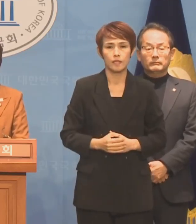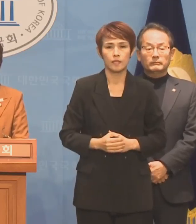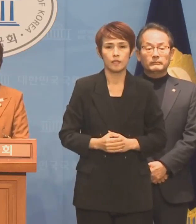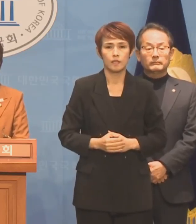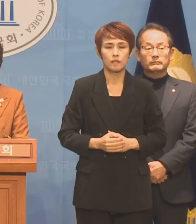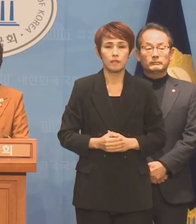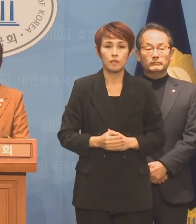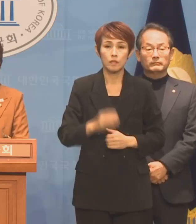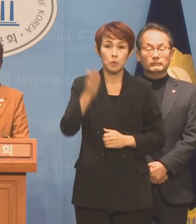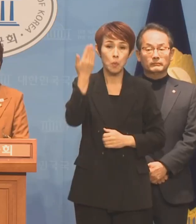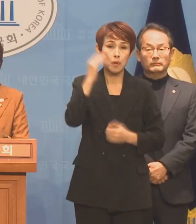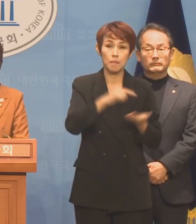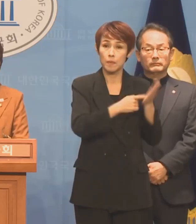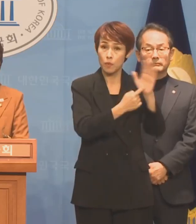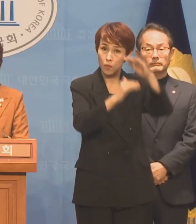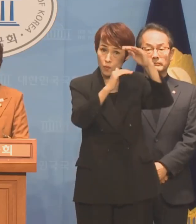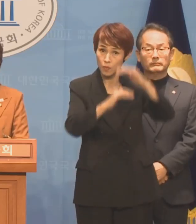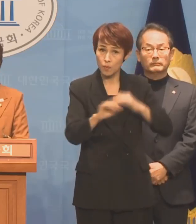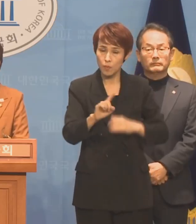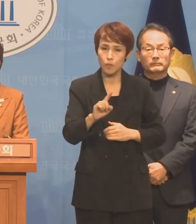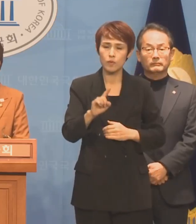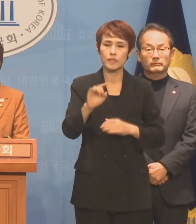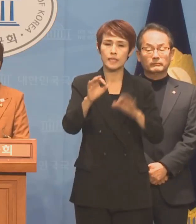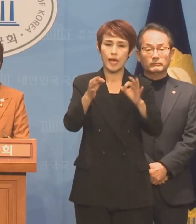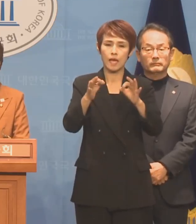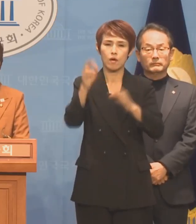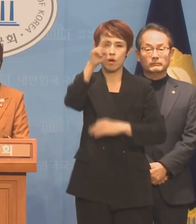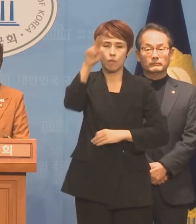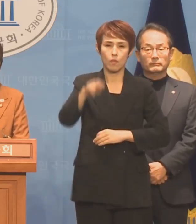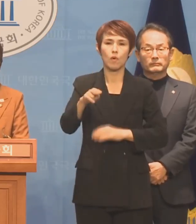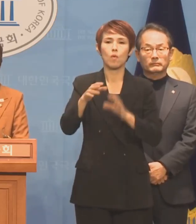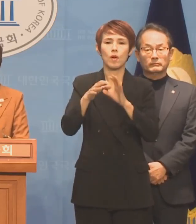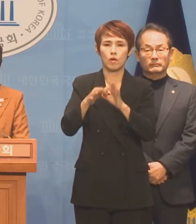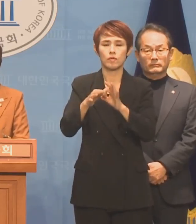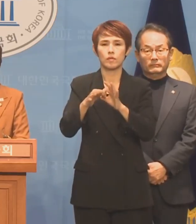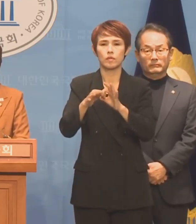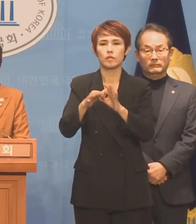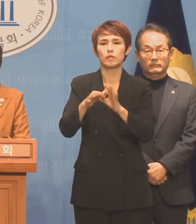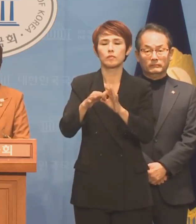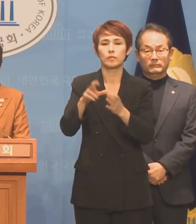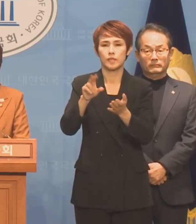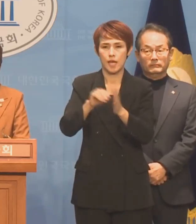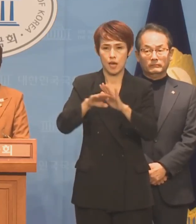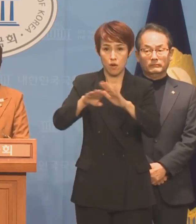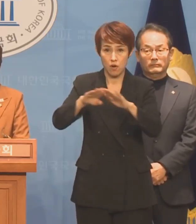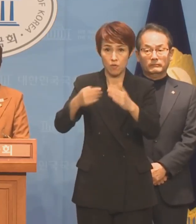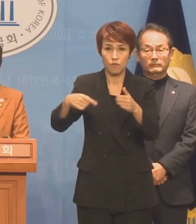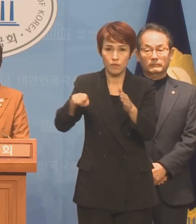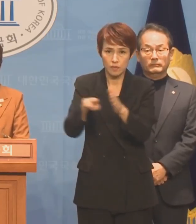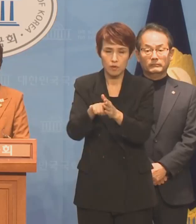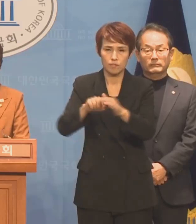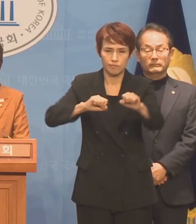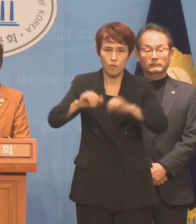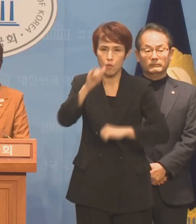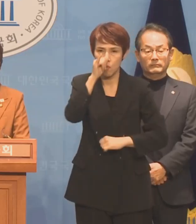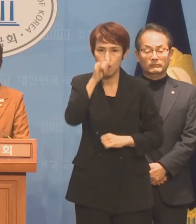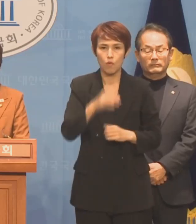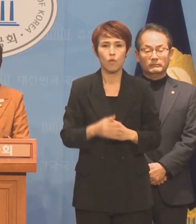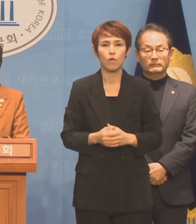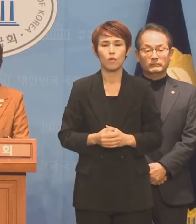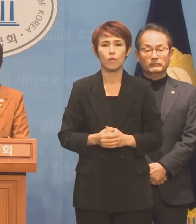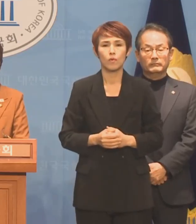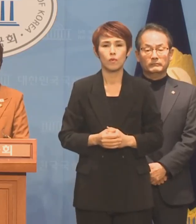발표된 대책은 은행의 외화 유동성 확보를 지원하고 원화 용도 외화 대출